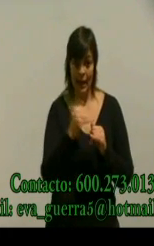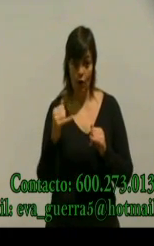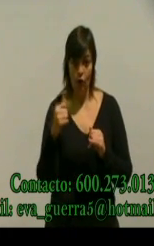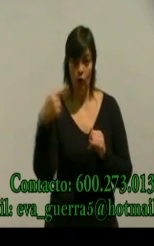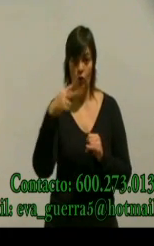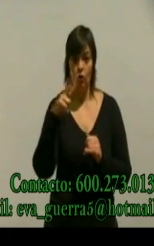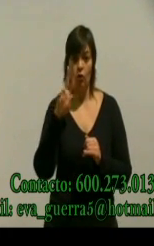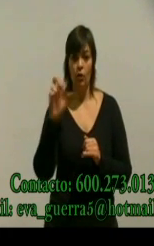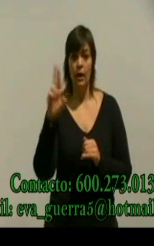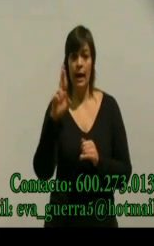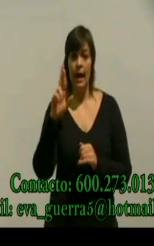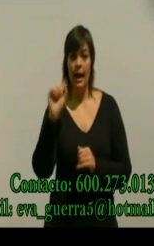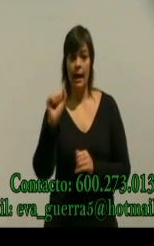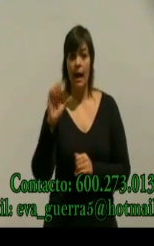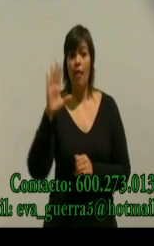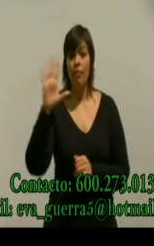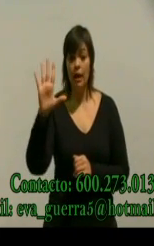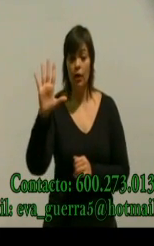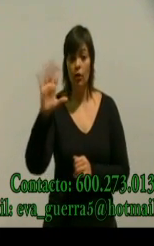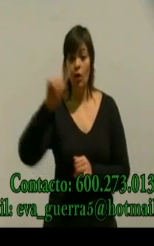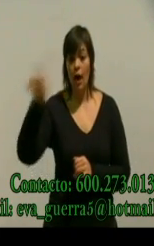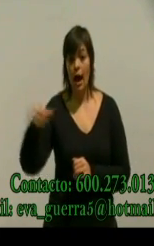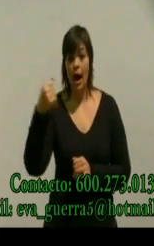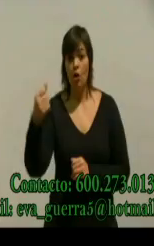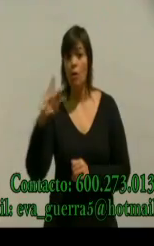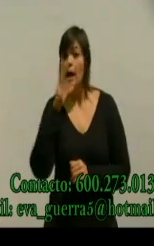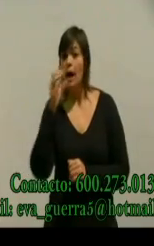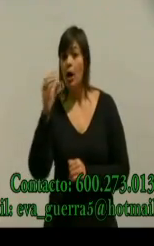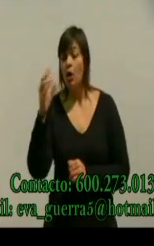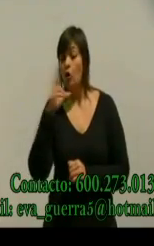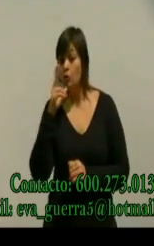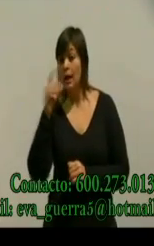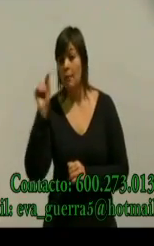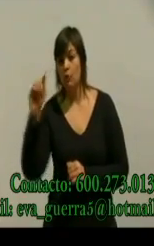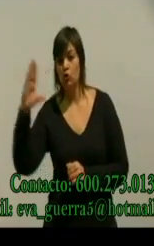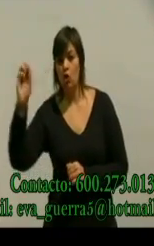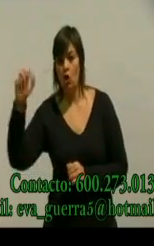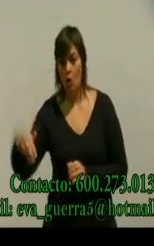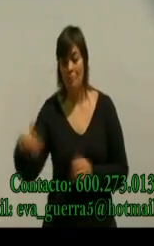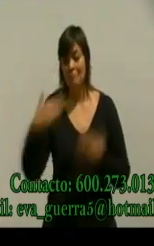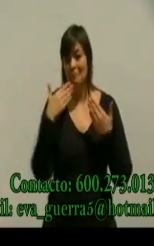eva-guerra5@hotmail.com. Muchas gracias.